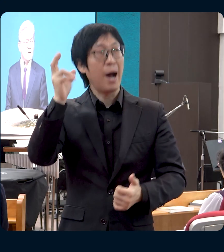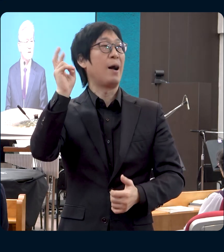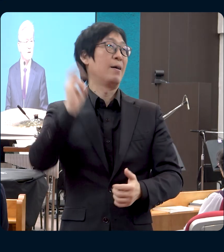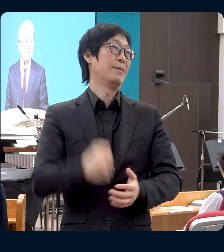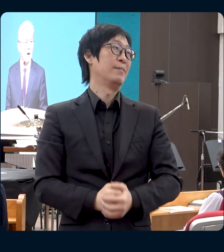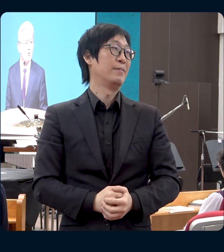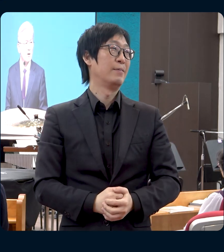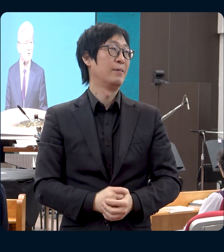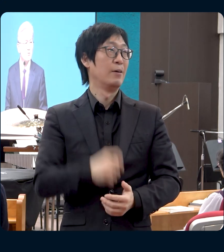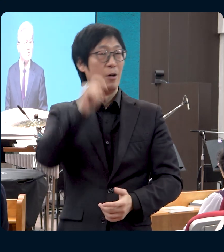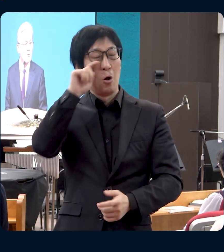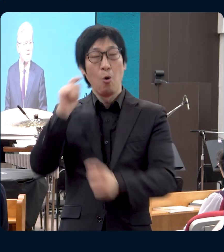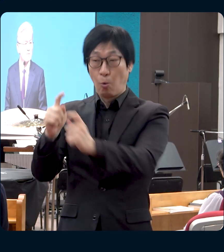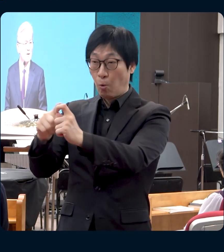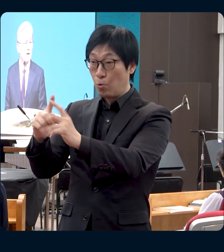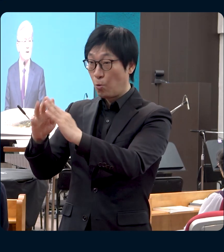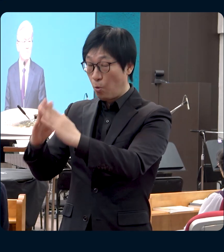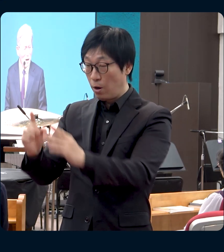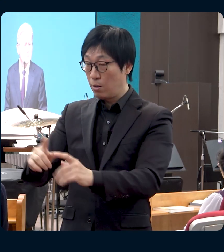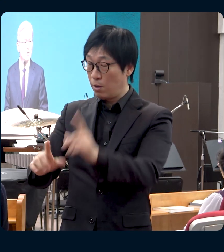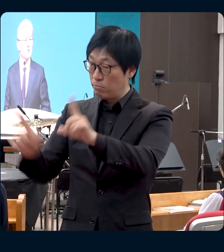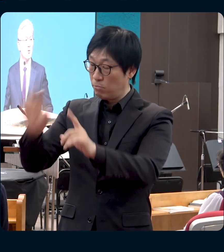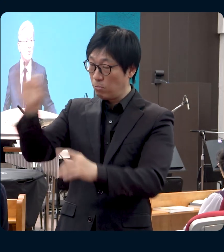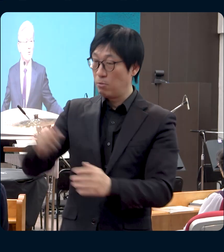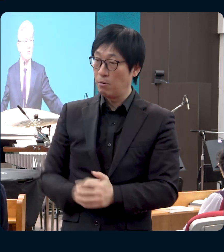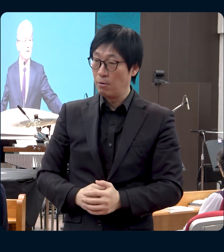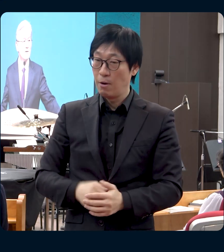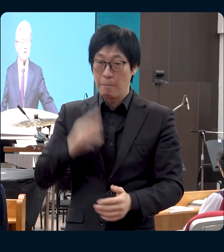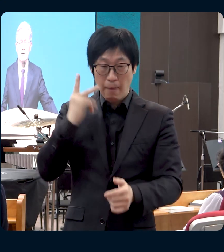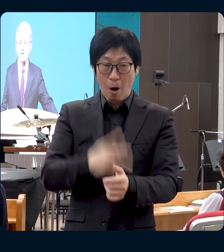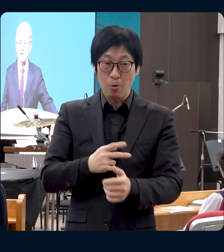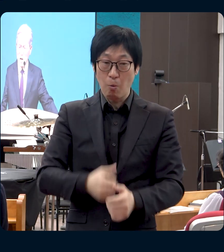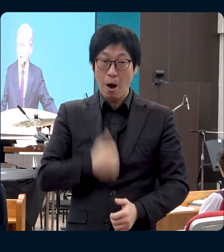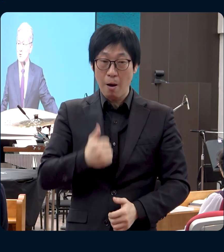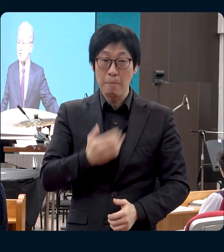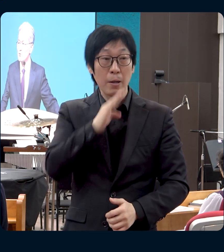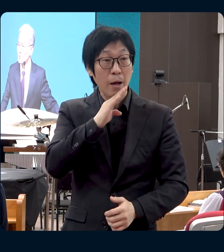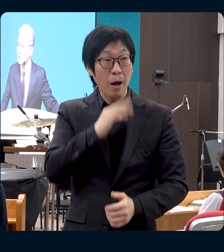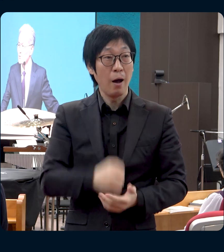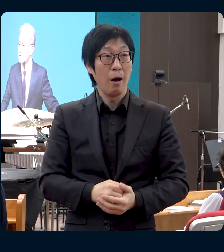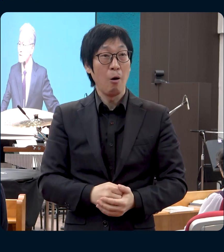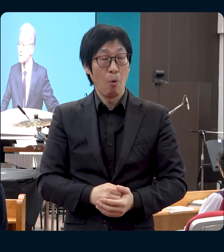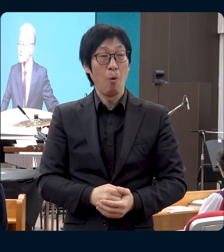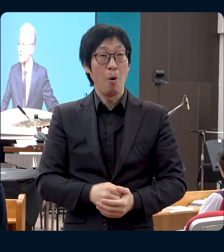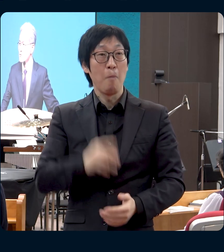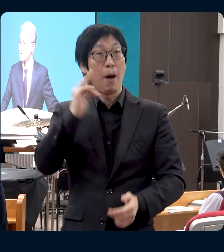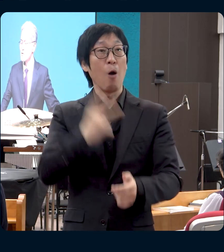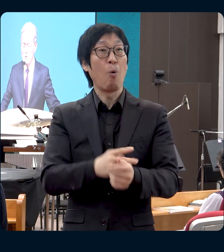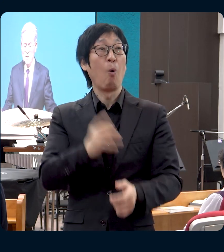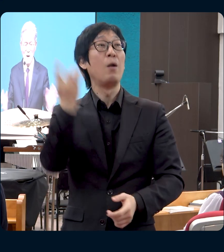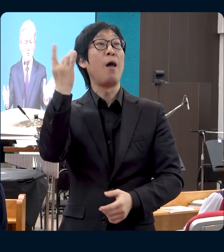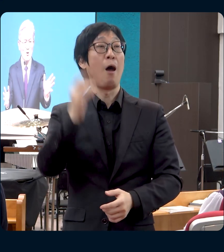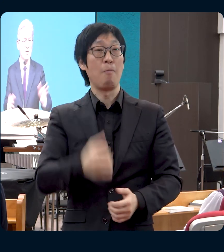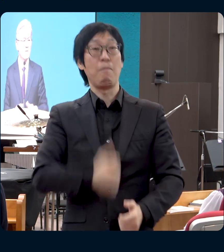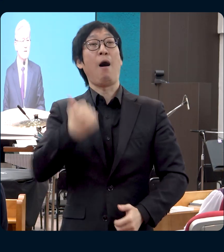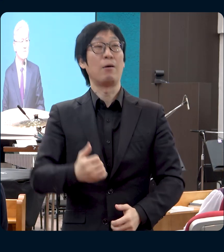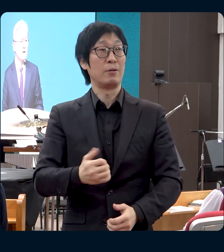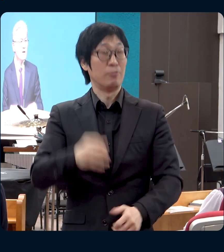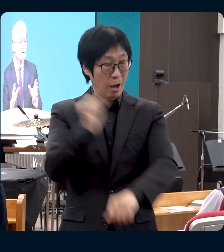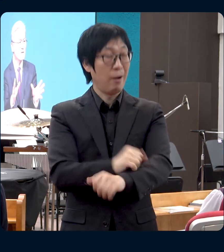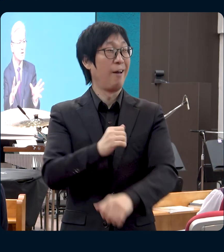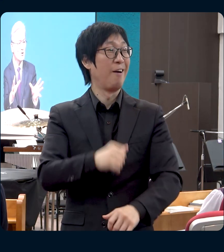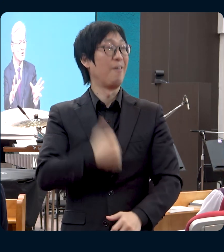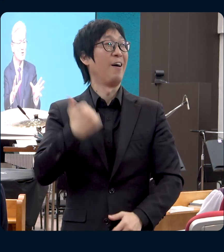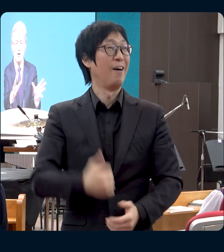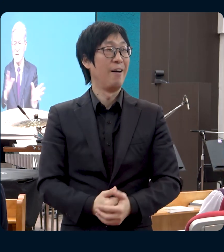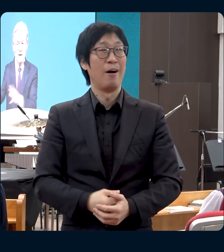생각에 아니 바울 같은 분도 열받습니까? 많이 받죠. 잘 받죠. 그것도 여러분 정말 바울 열을 잘 받았습니다.